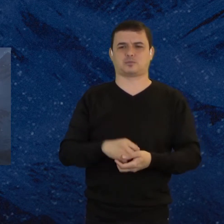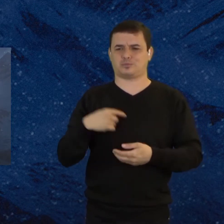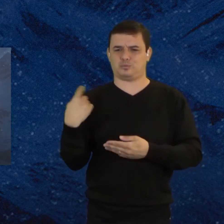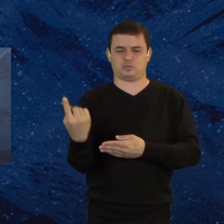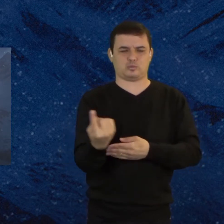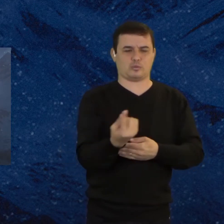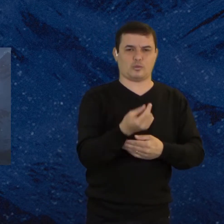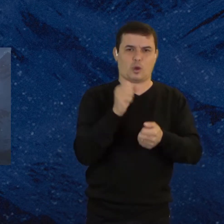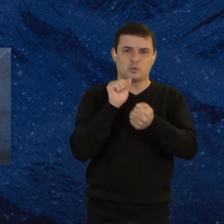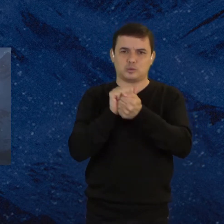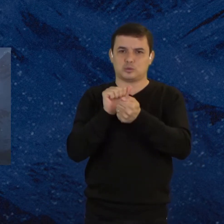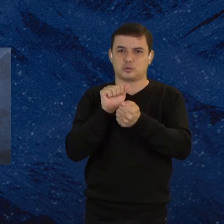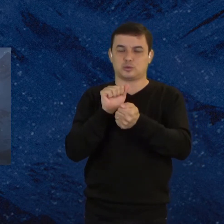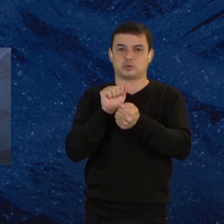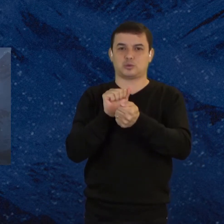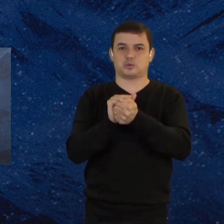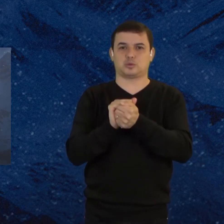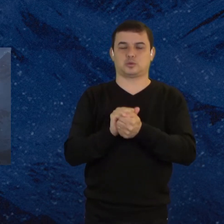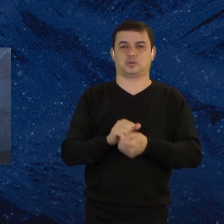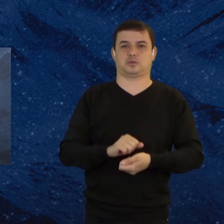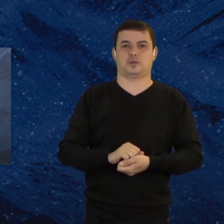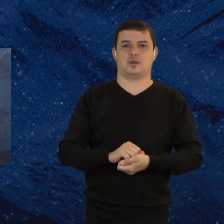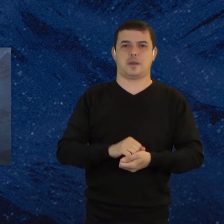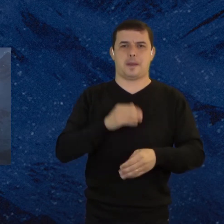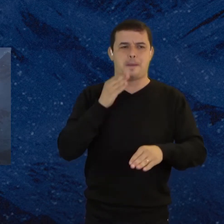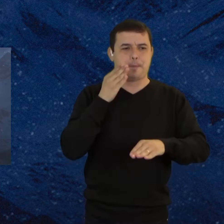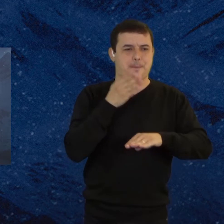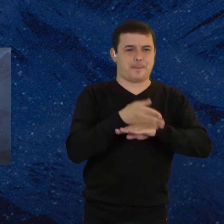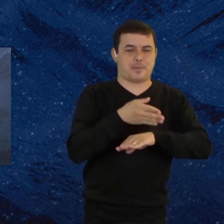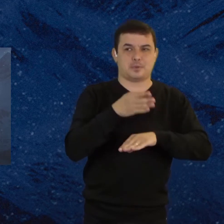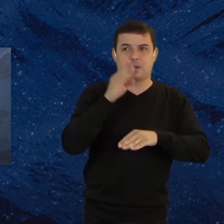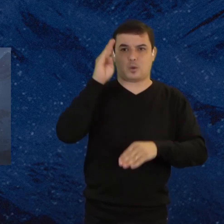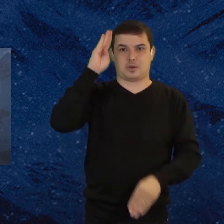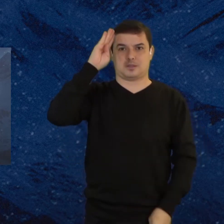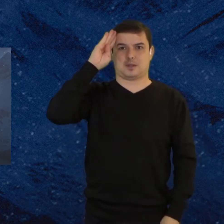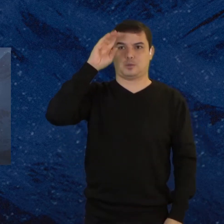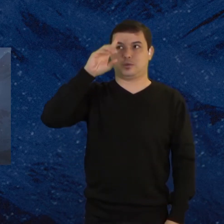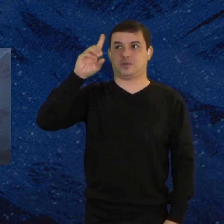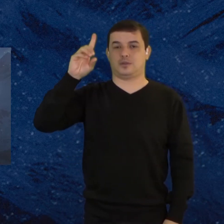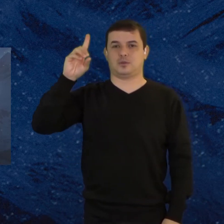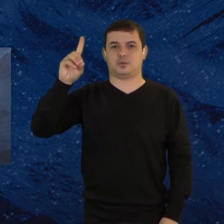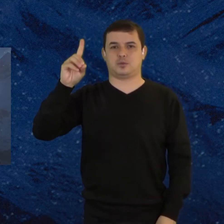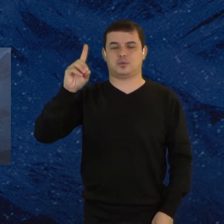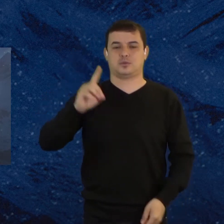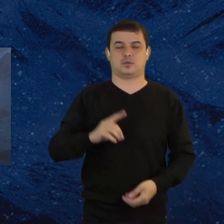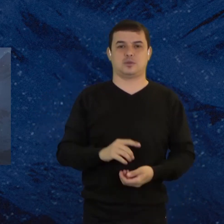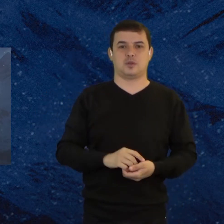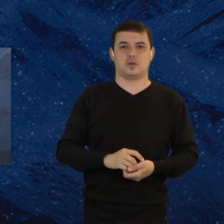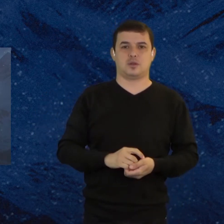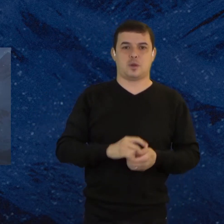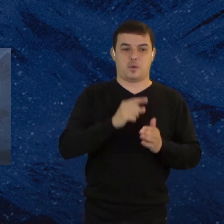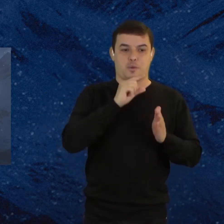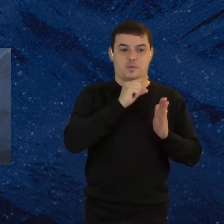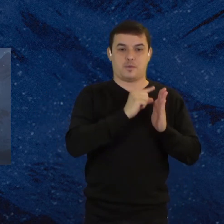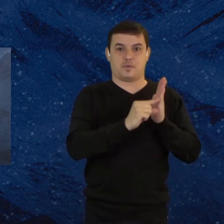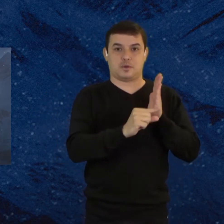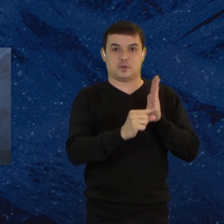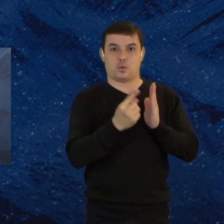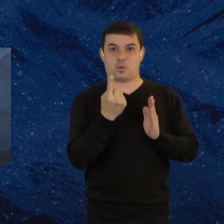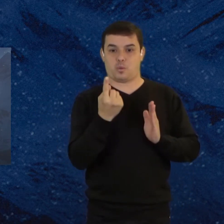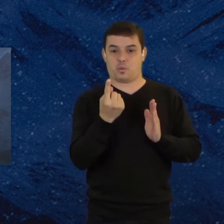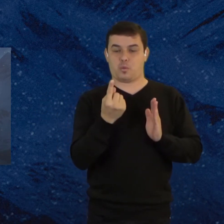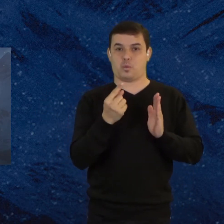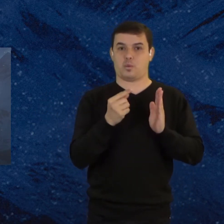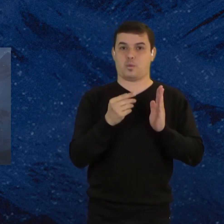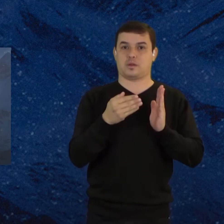juntos dar esse exército para Deus. Por quê? Porque nos versículos 1 e 2 desse